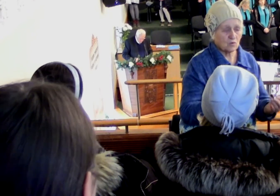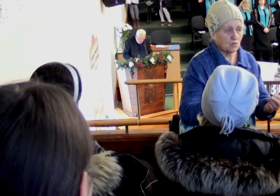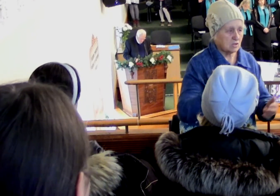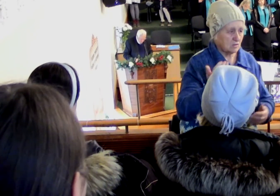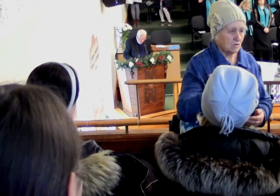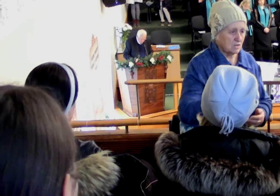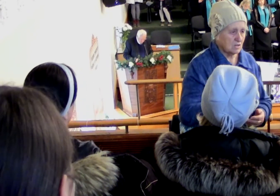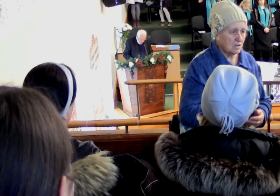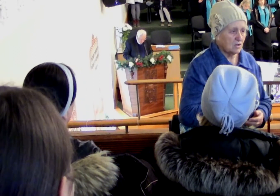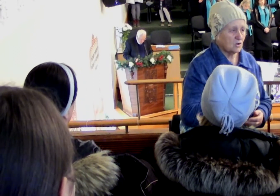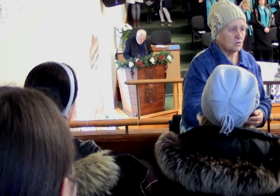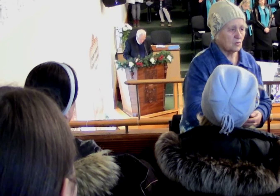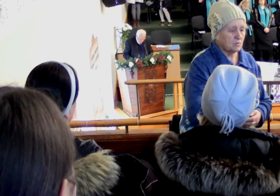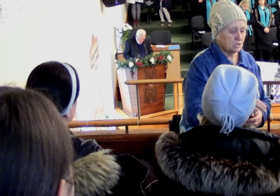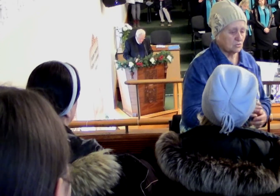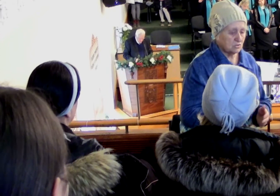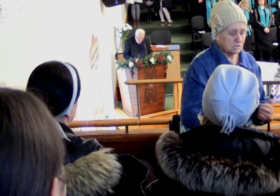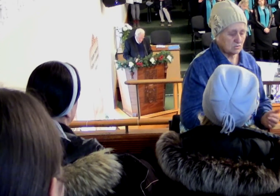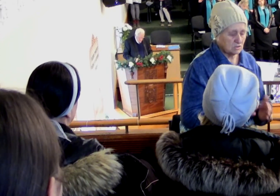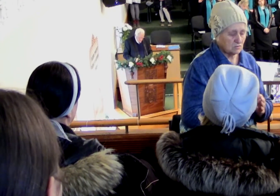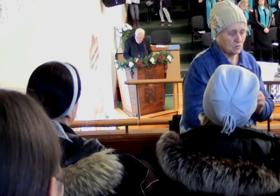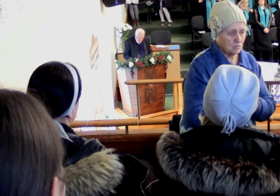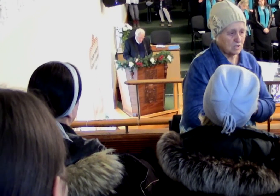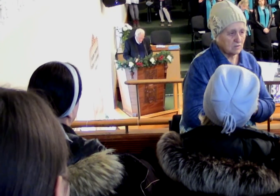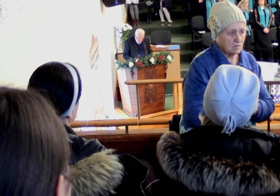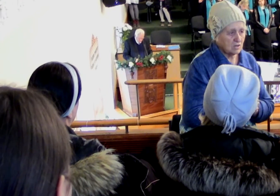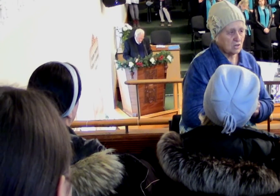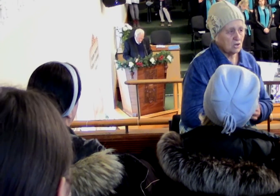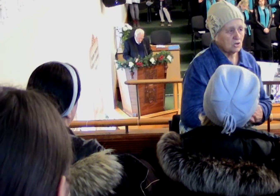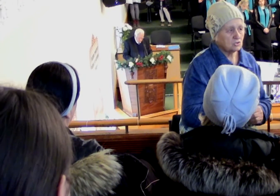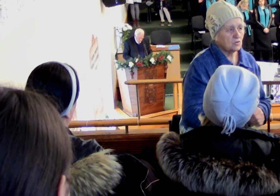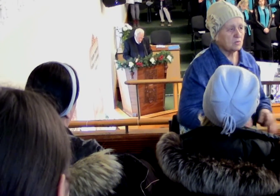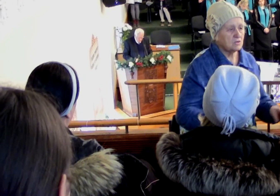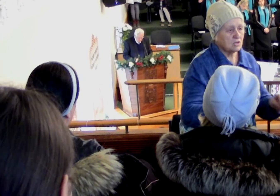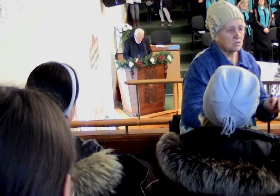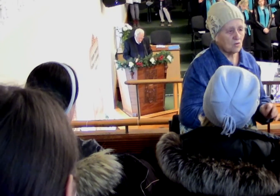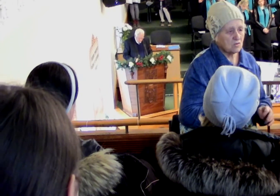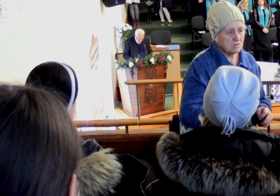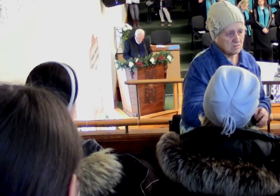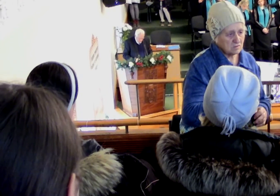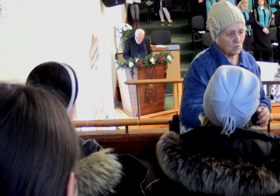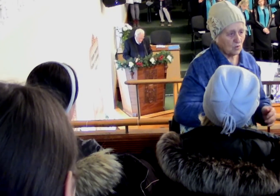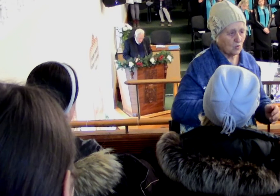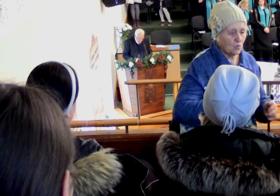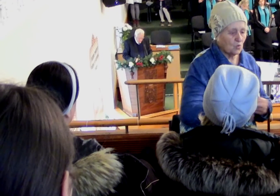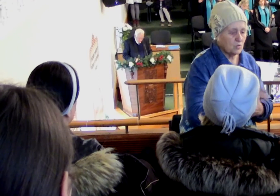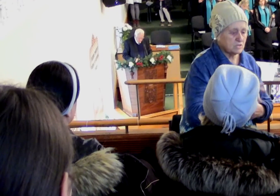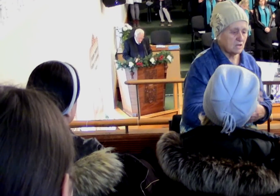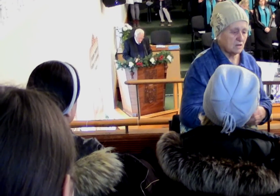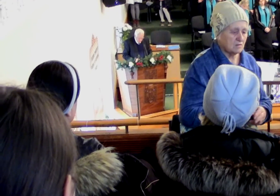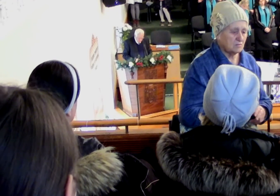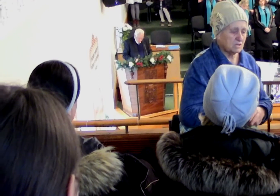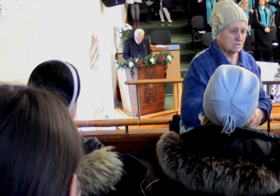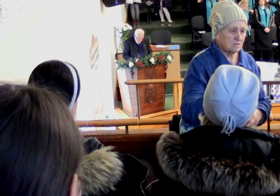все, кто пришел сегодня в дом молитвы, чтобы никто не ушел без правильного решения